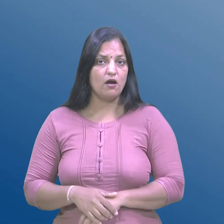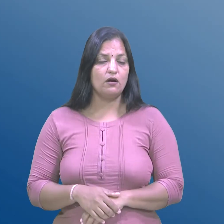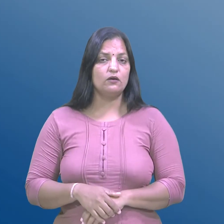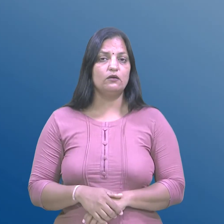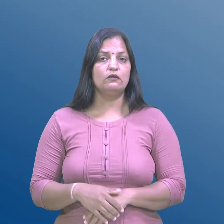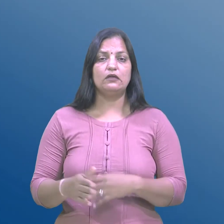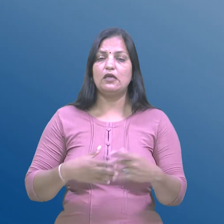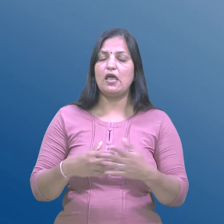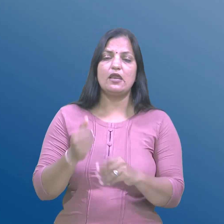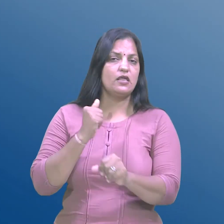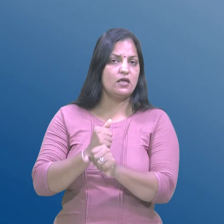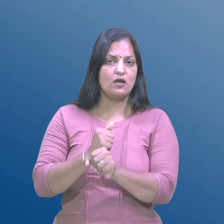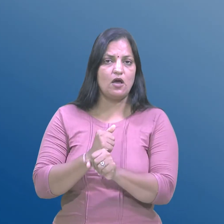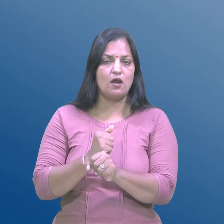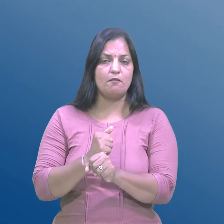યથાયોગ્ય સરકાર પગલાં લેશે.